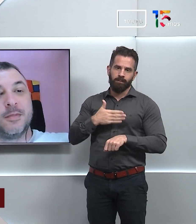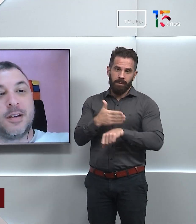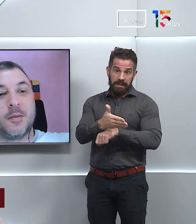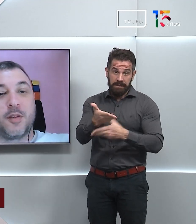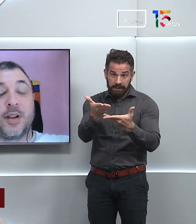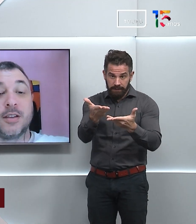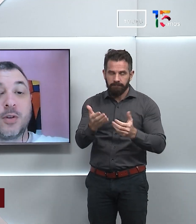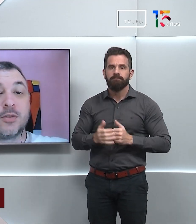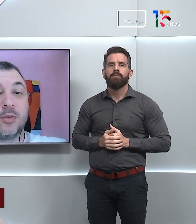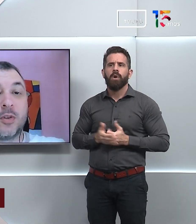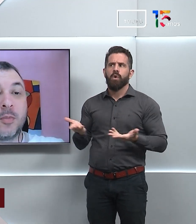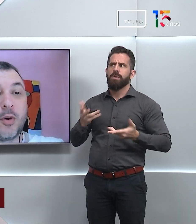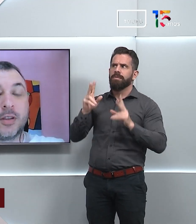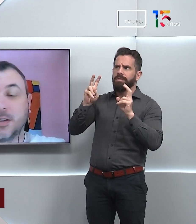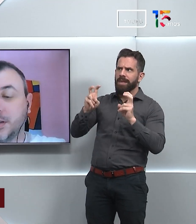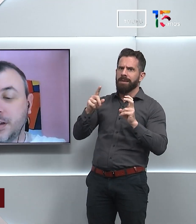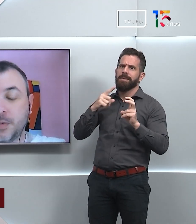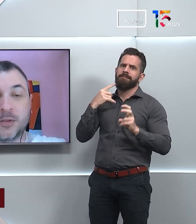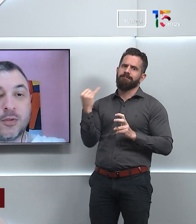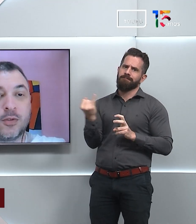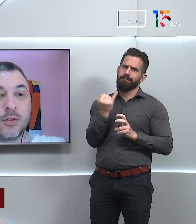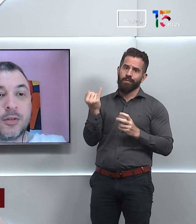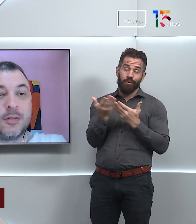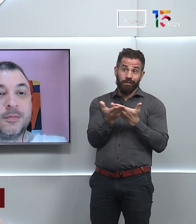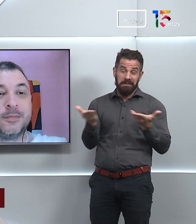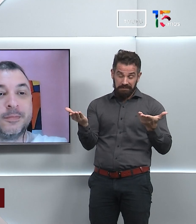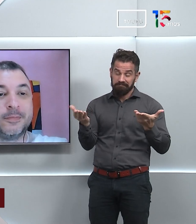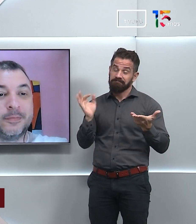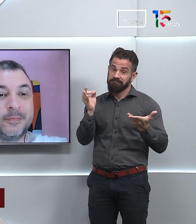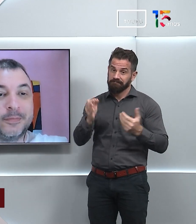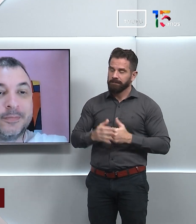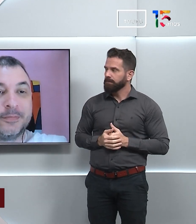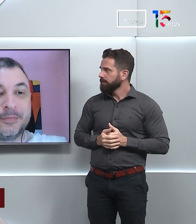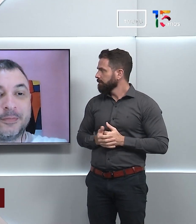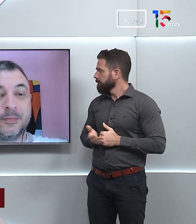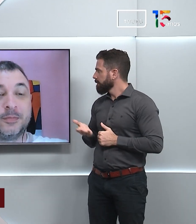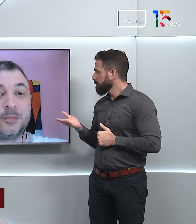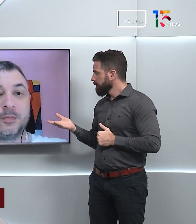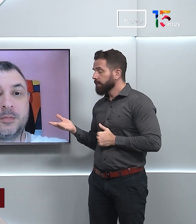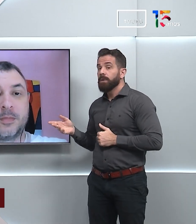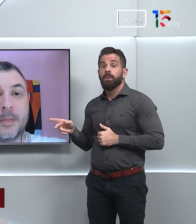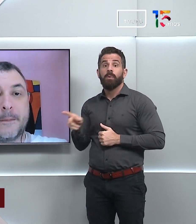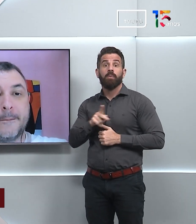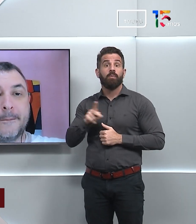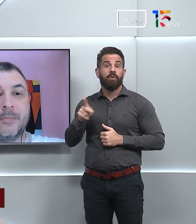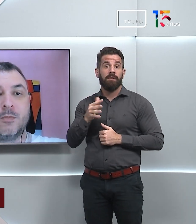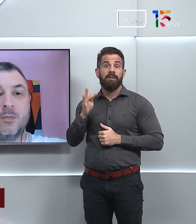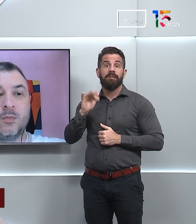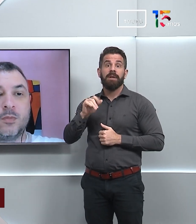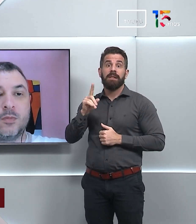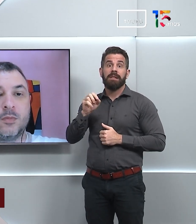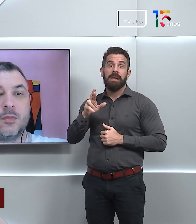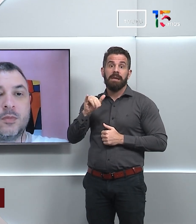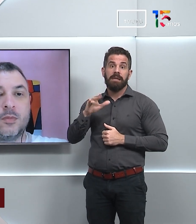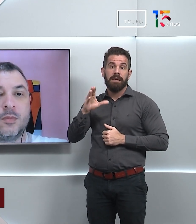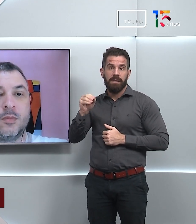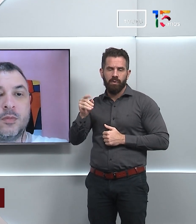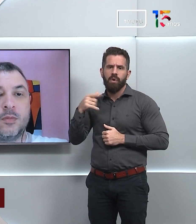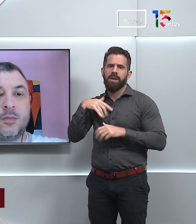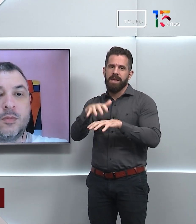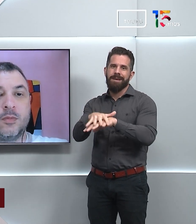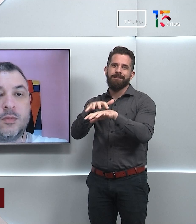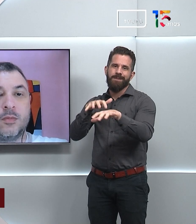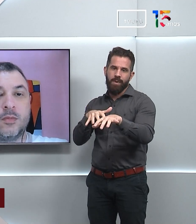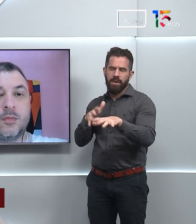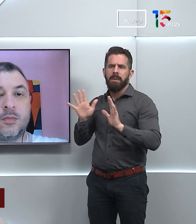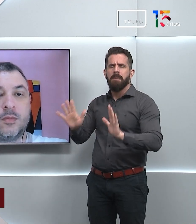vocês para falar de um assunto tão importante, né, para todos nós. Bom, o professor Frederico conversa com a gente de forma remota, mas peço a ele que